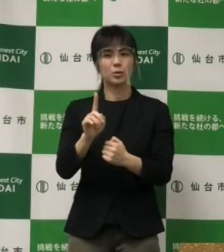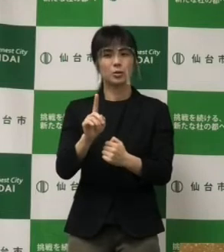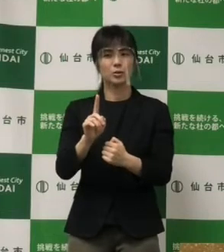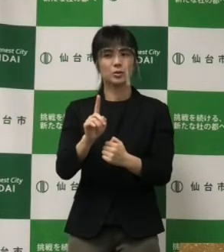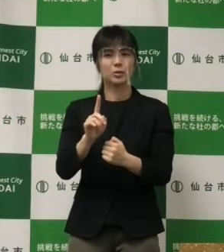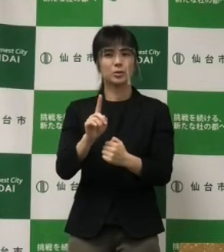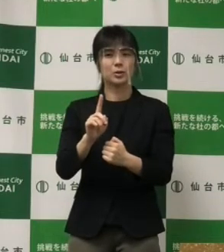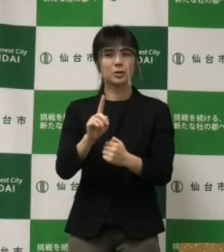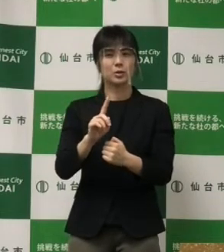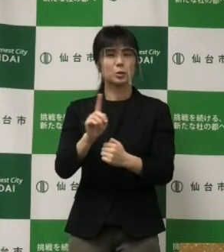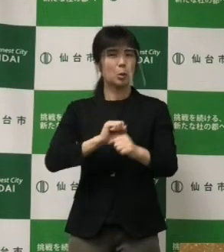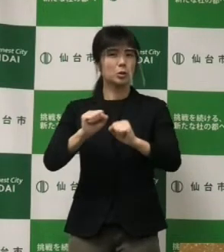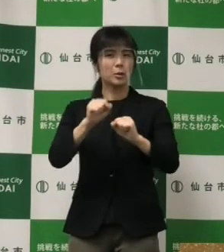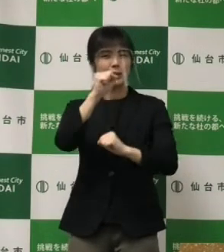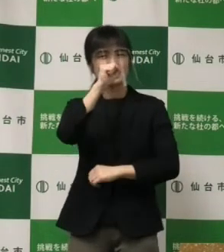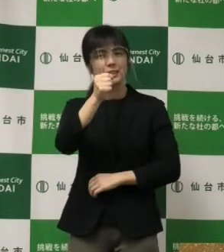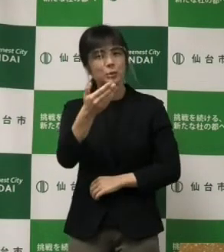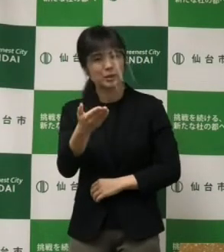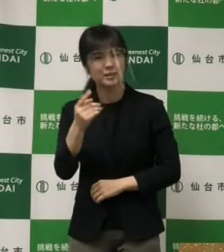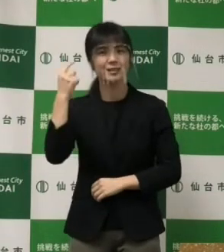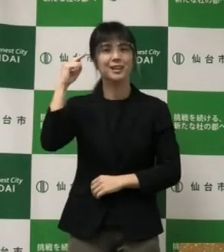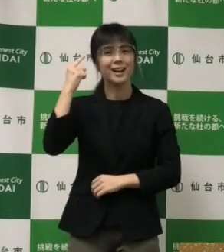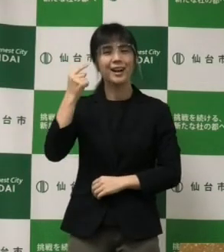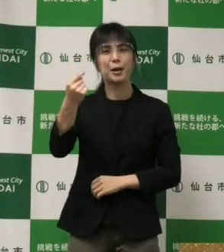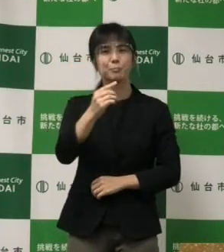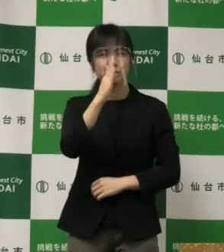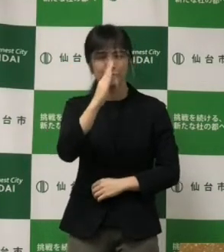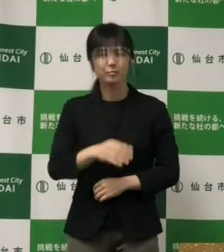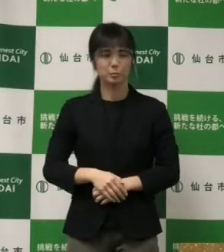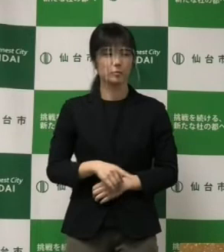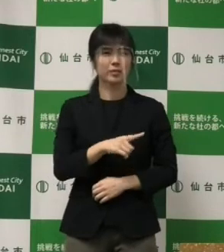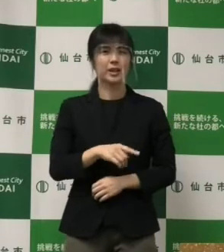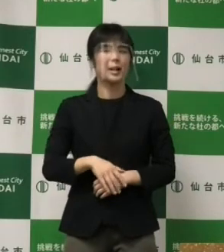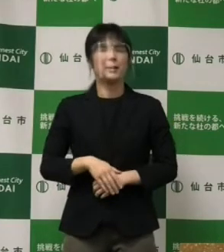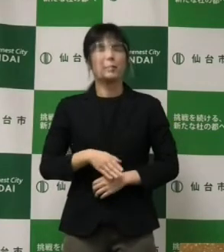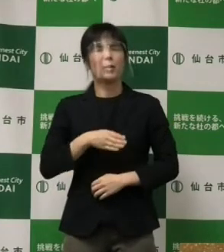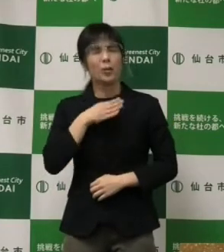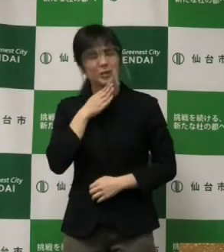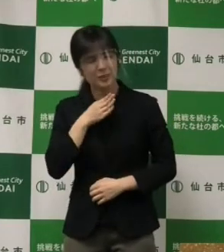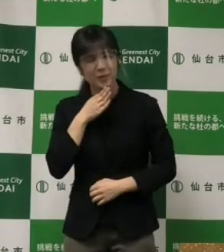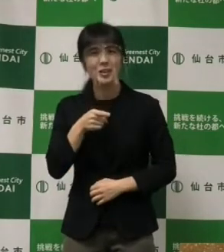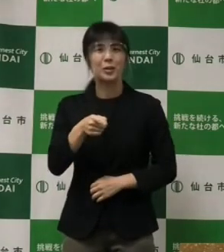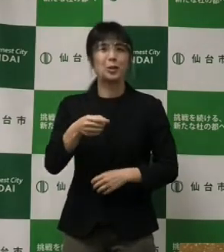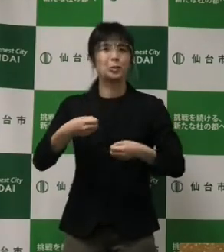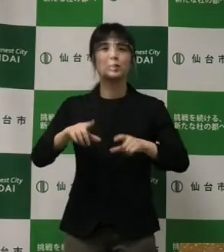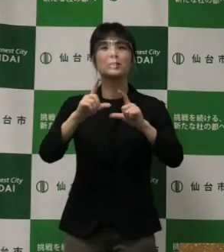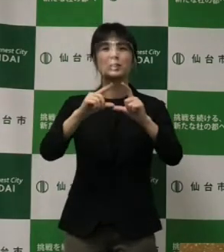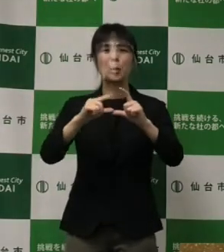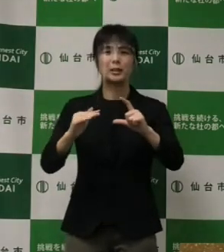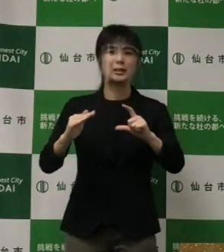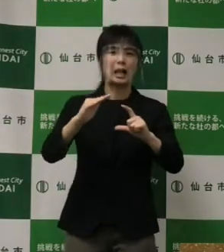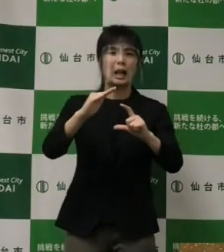改善すればいいのか、もしお考えましたら教えてください。 いや、本当になかなかこの出生率が上が